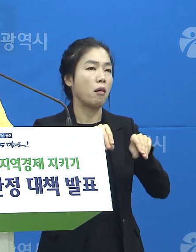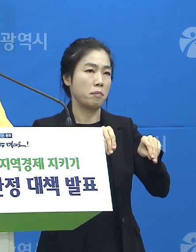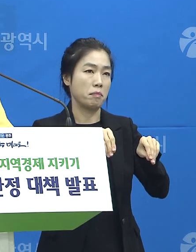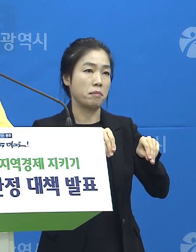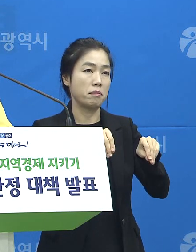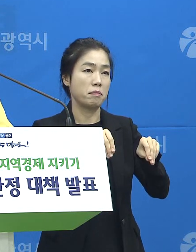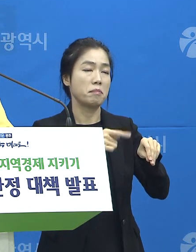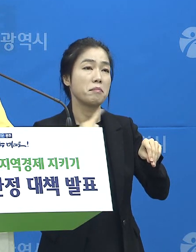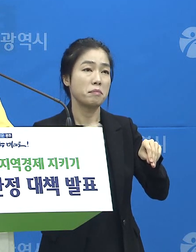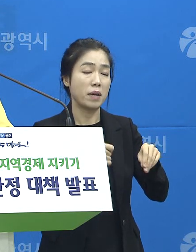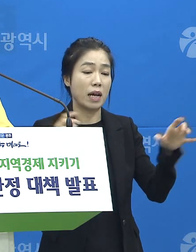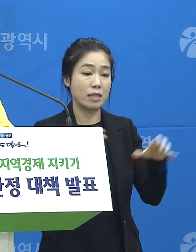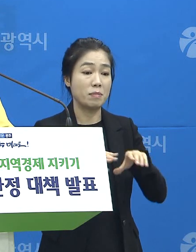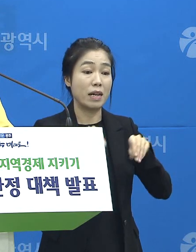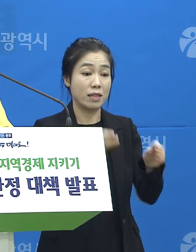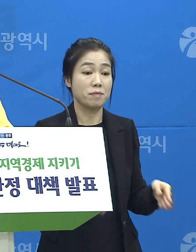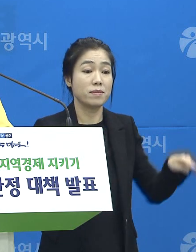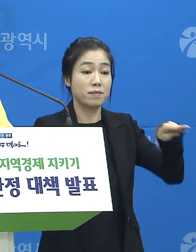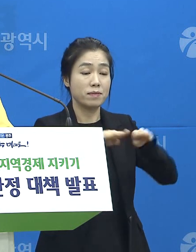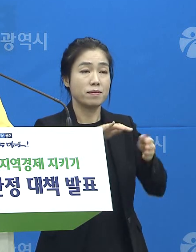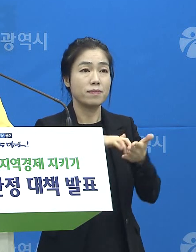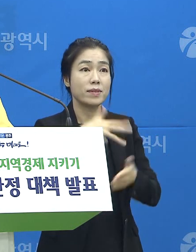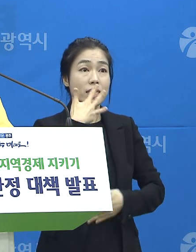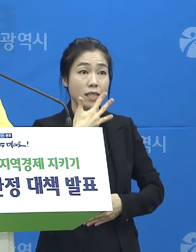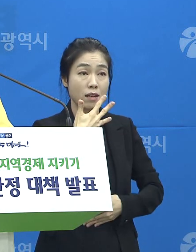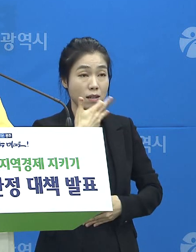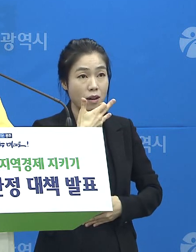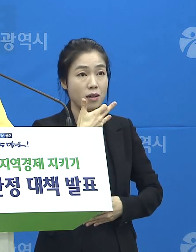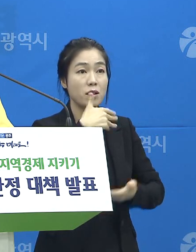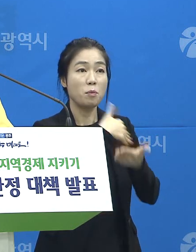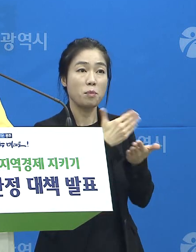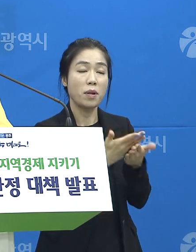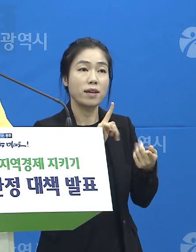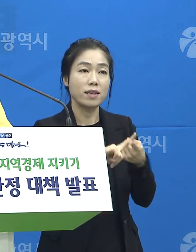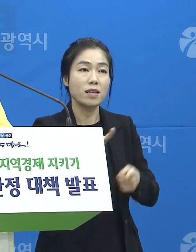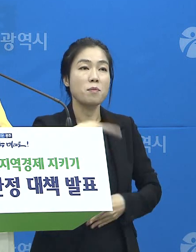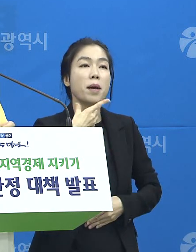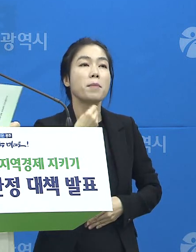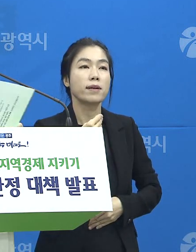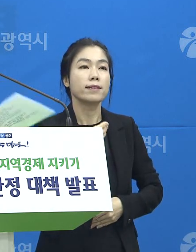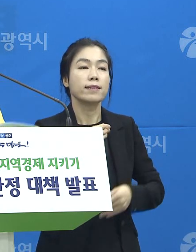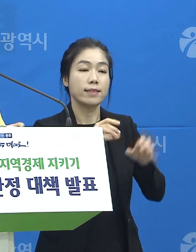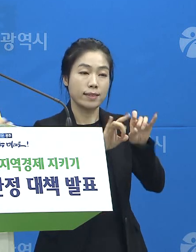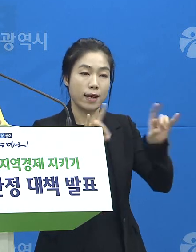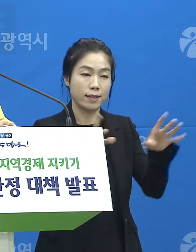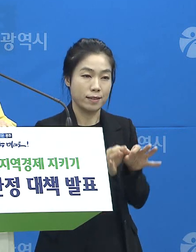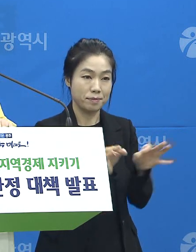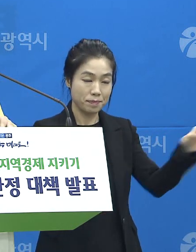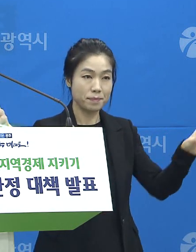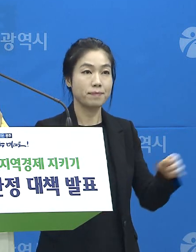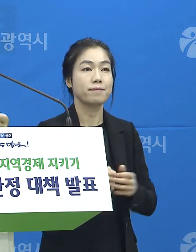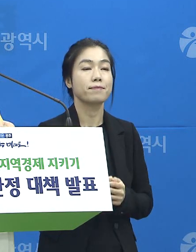못했던 집합금지시설 18개 업종에 대해 100만원씩 지급하겠습니다.